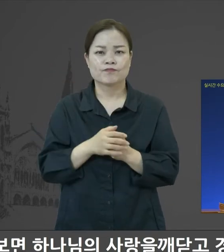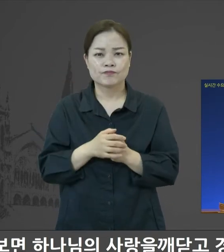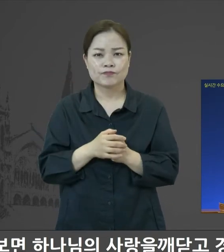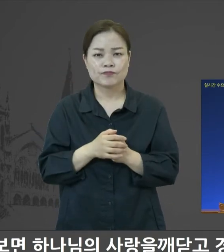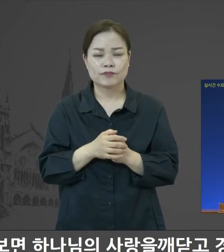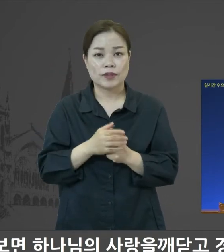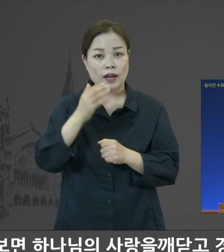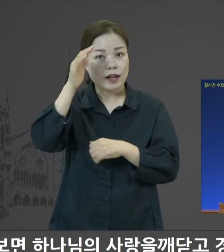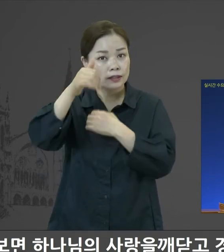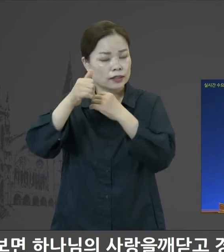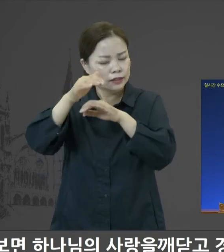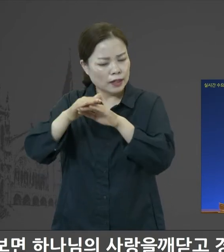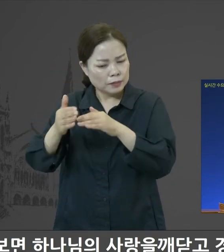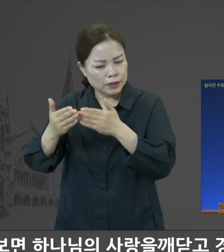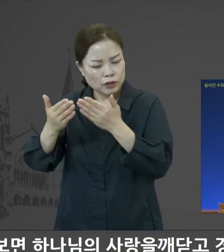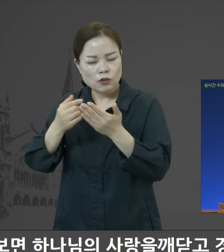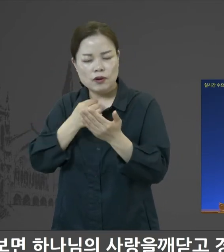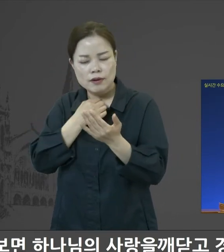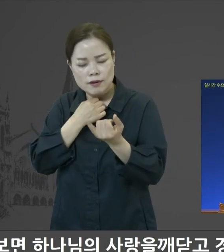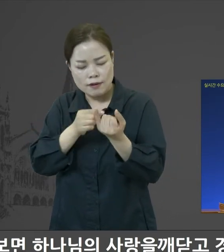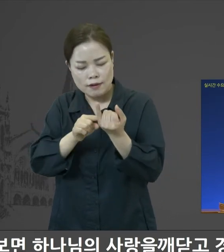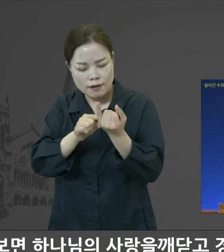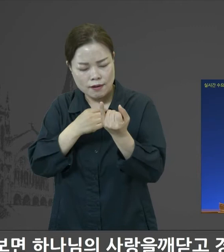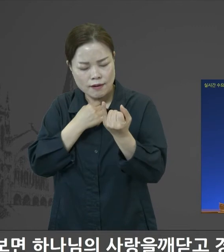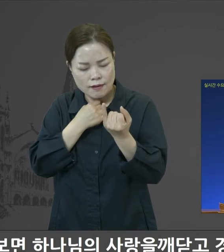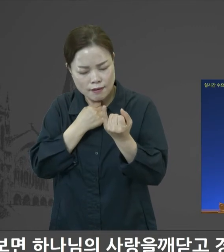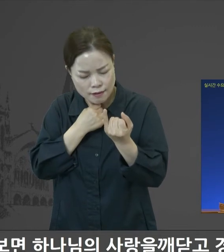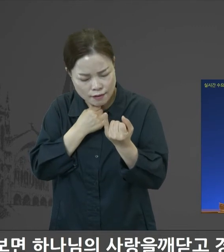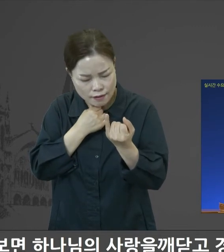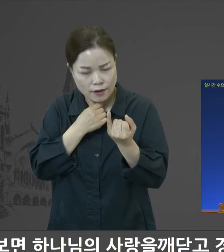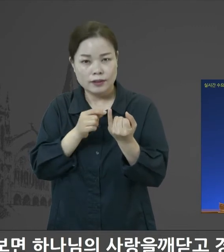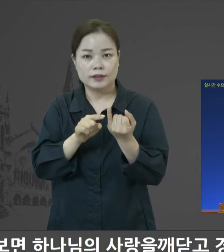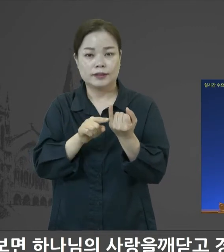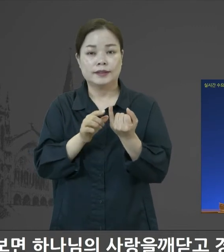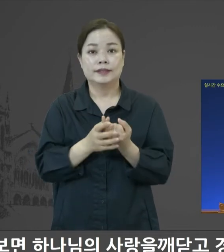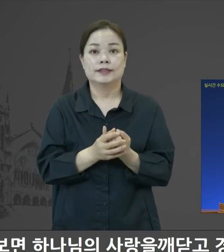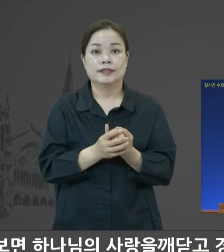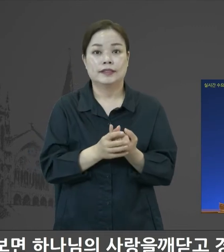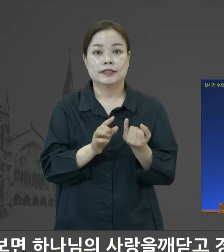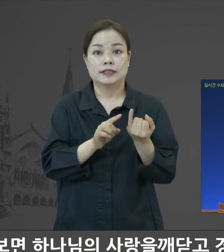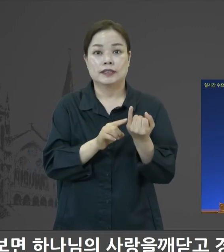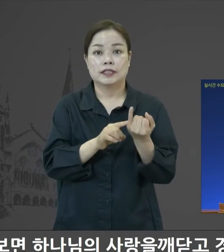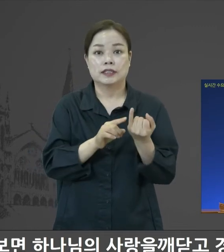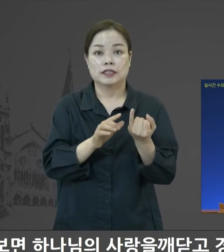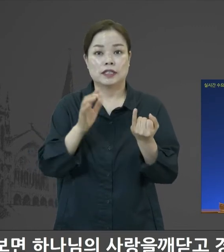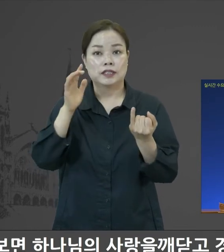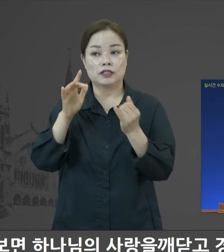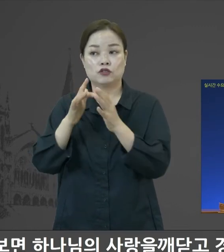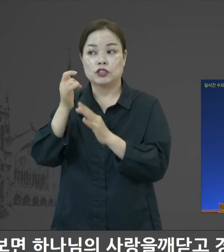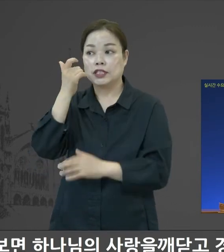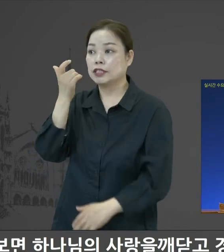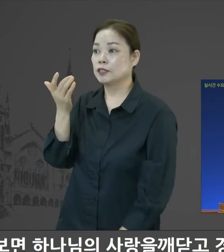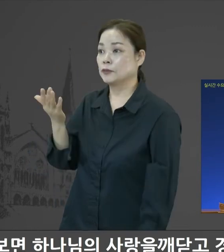하나님을 예배하고 싶은 열망에 사로잡힙니다. 그래서 그녀는 예수님께 질문을 합니다.